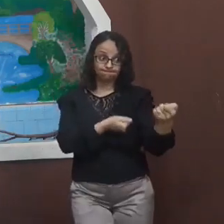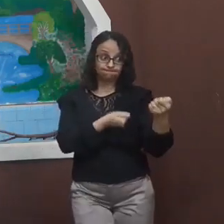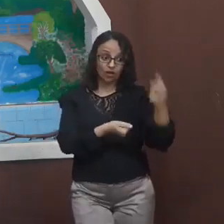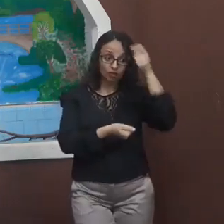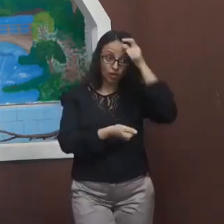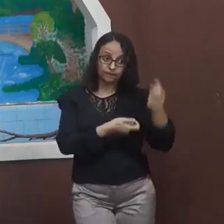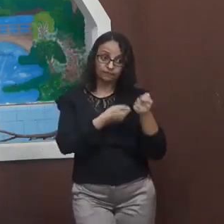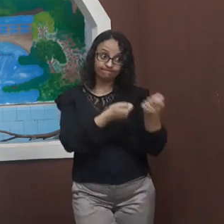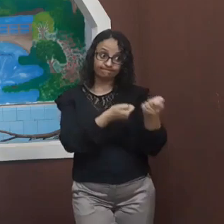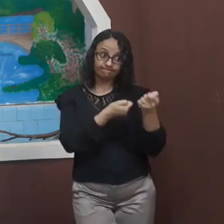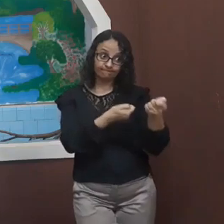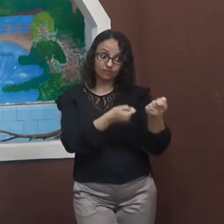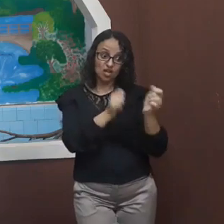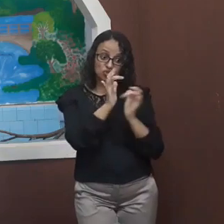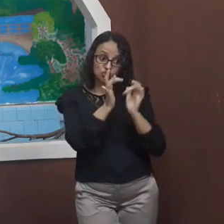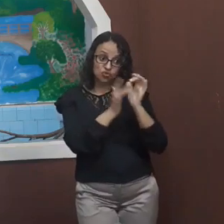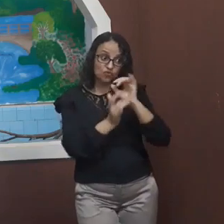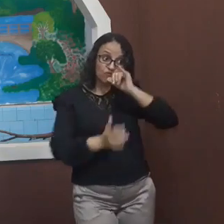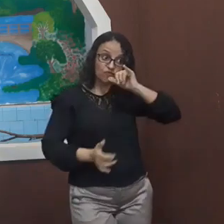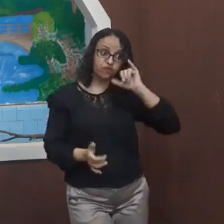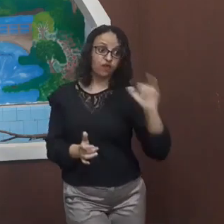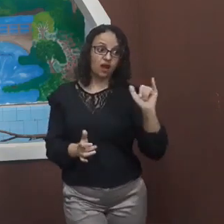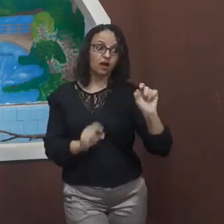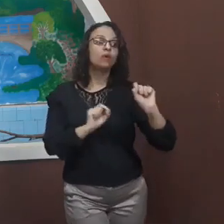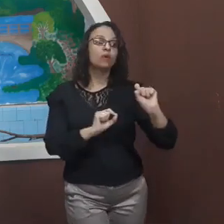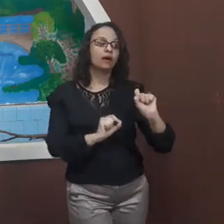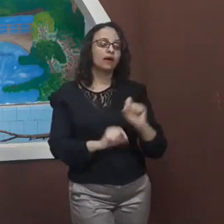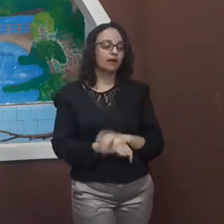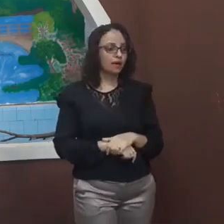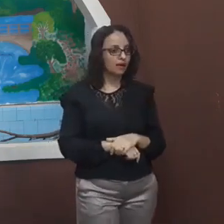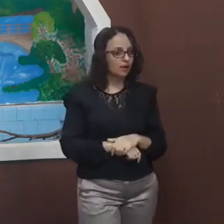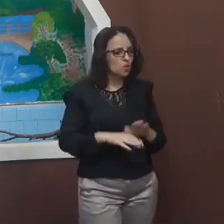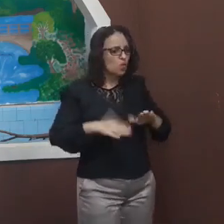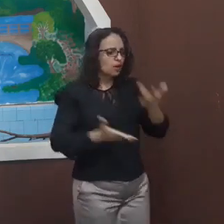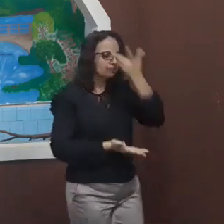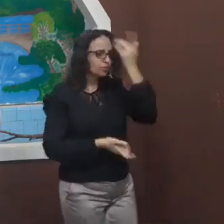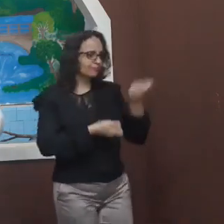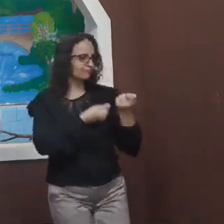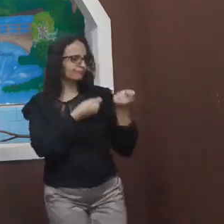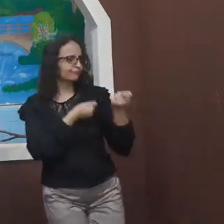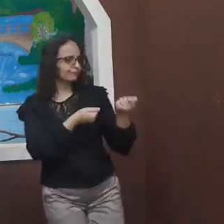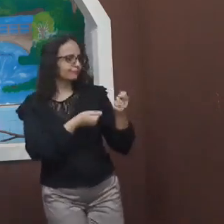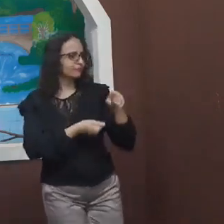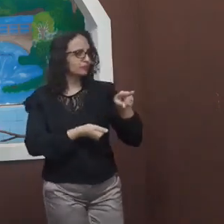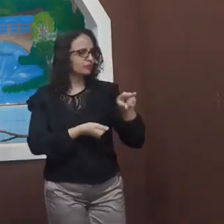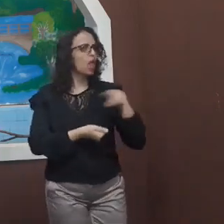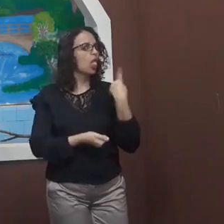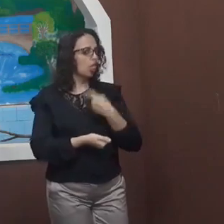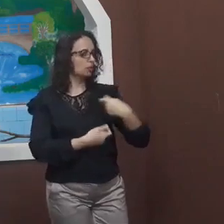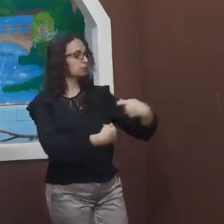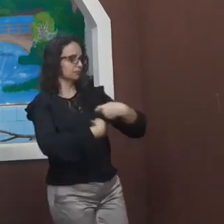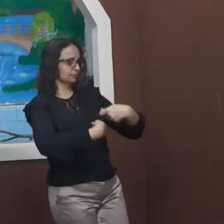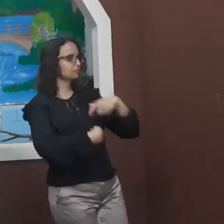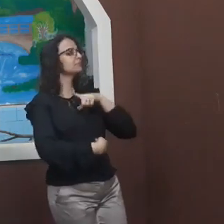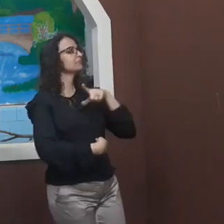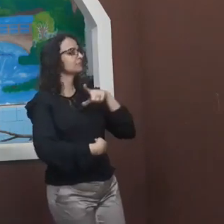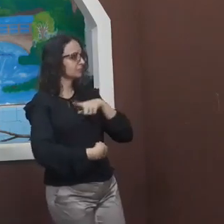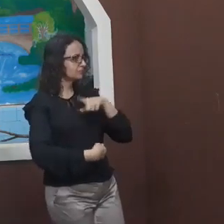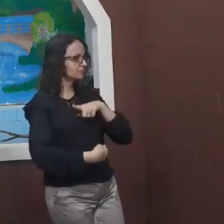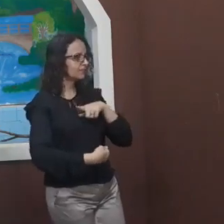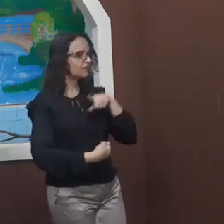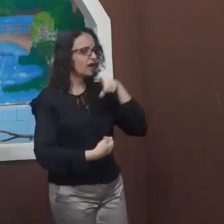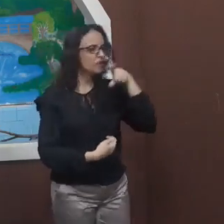ó, Jesus falando, carta de Tiago. Quando alguém for tentado, e nós somos tentados,